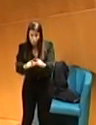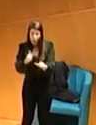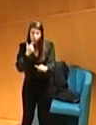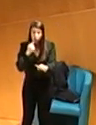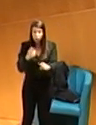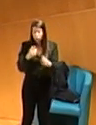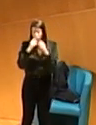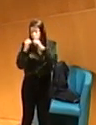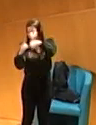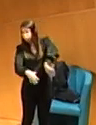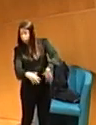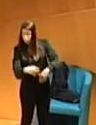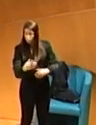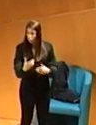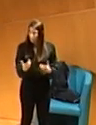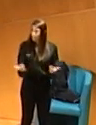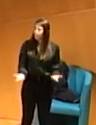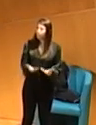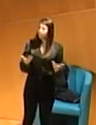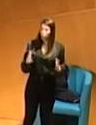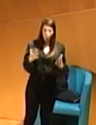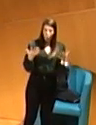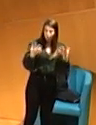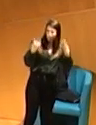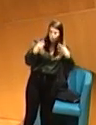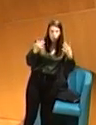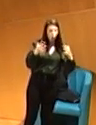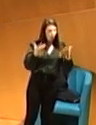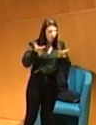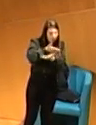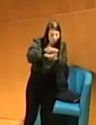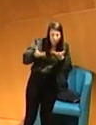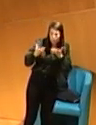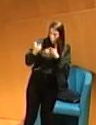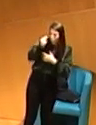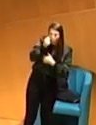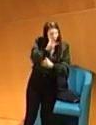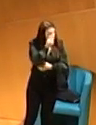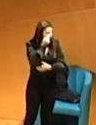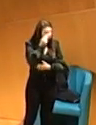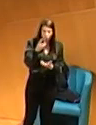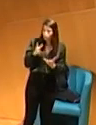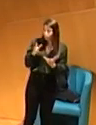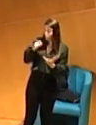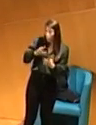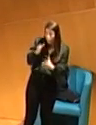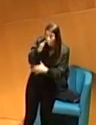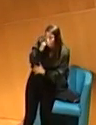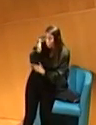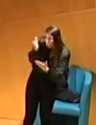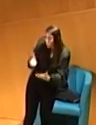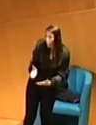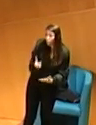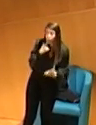comment peut-on se comprendre mutuellement? Comment, pour être complémentaire, peut-on écouter l'autre et